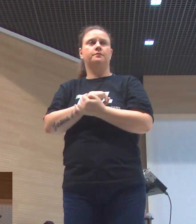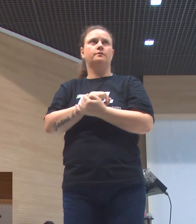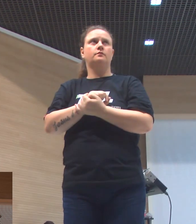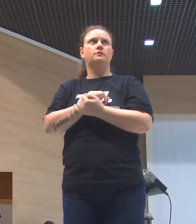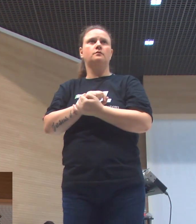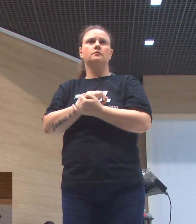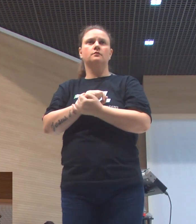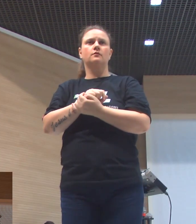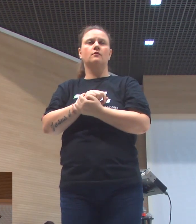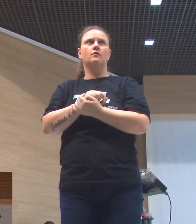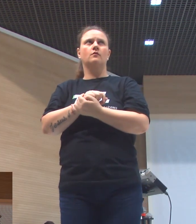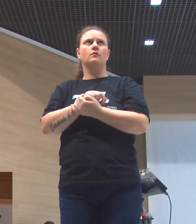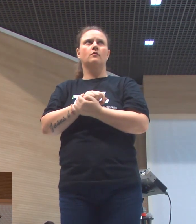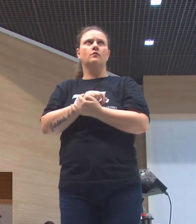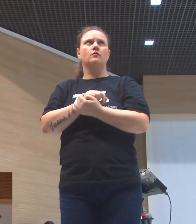quando a gente